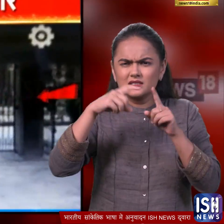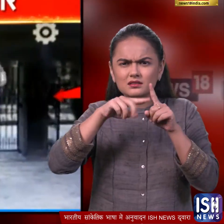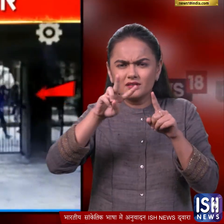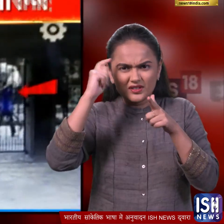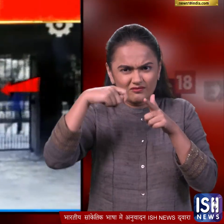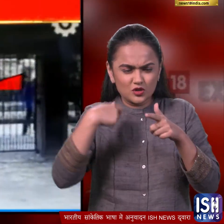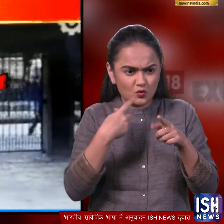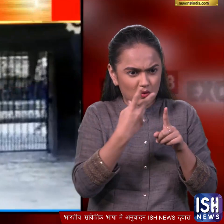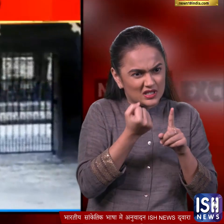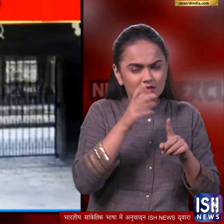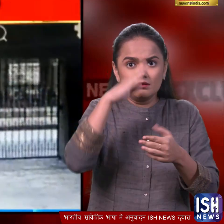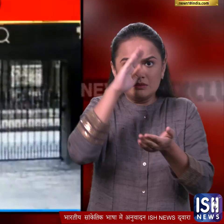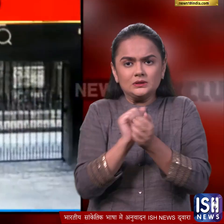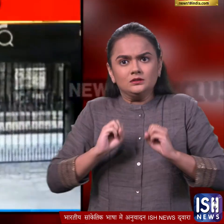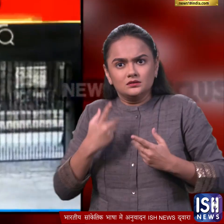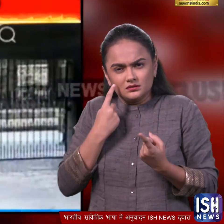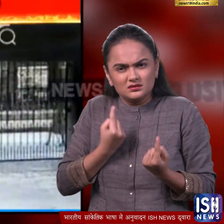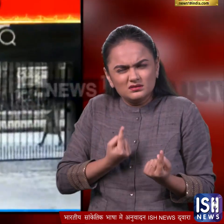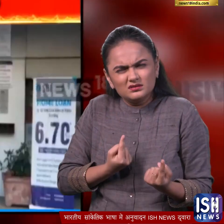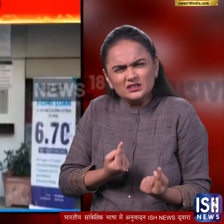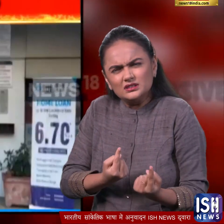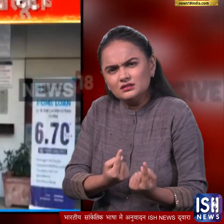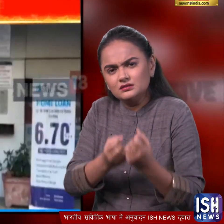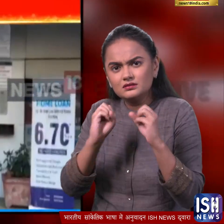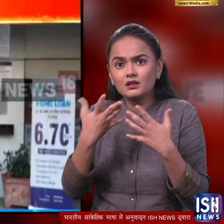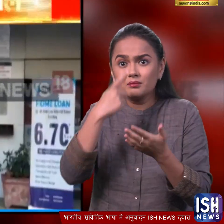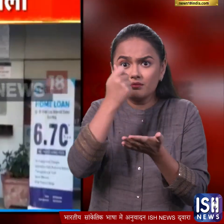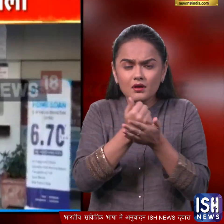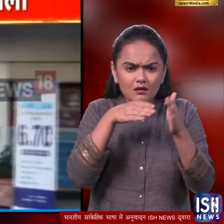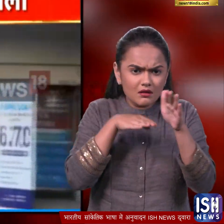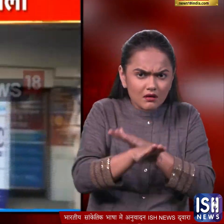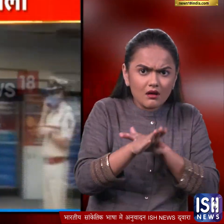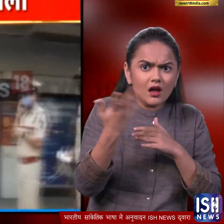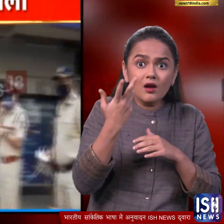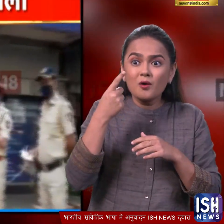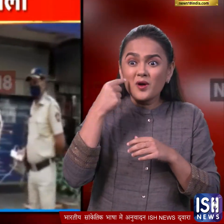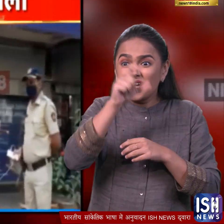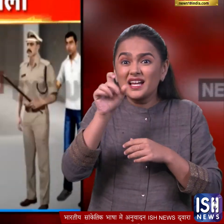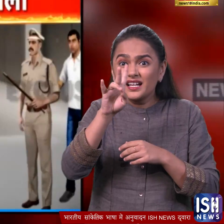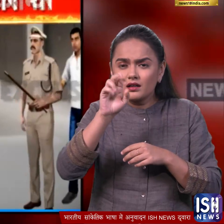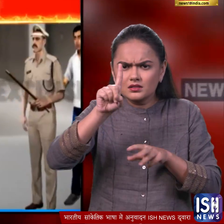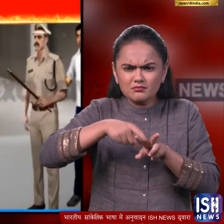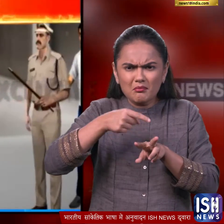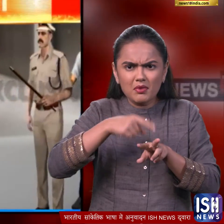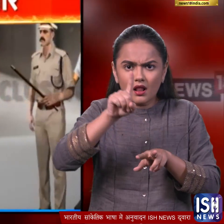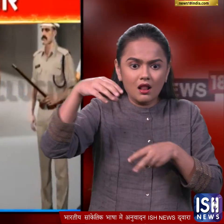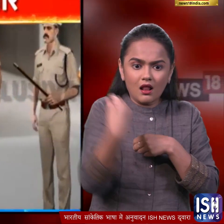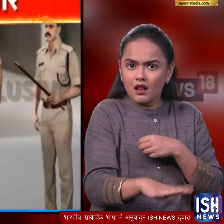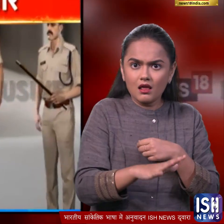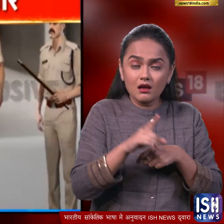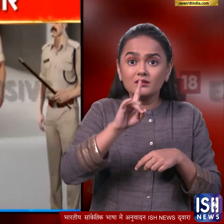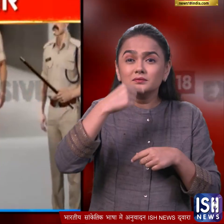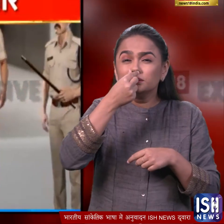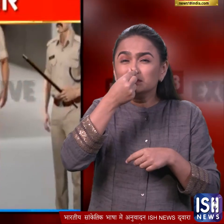एक सीसीटीवी वीडियो पुलिस के हाथ लगते ही जांच शुरू कर दी गई। इसके साथ ही बैंक के अंदर से पुलिस को आरोपियों की एक चप्पल भी मिली,